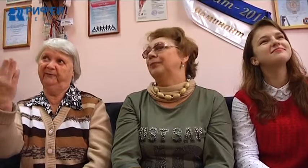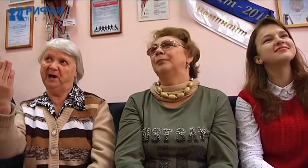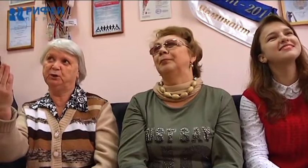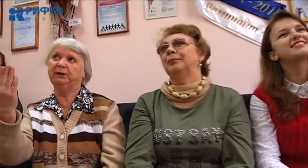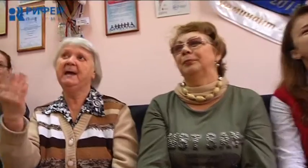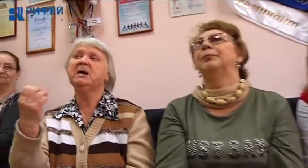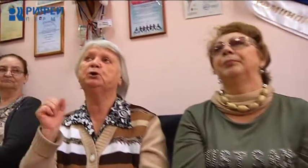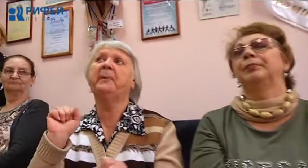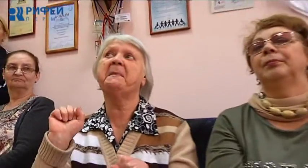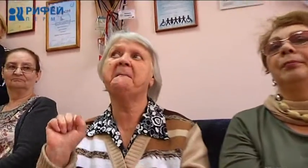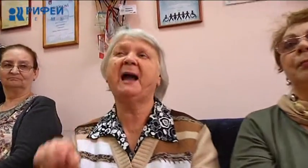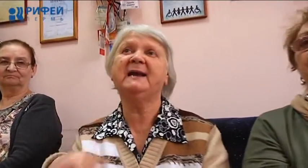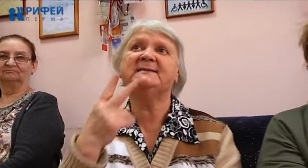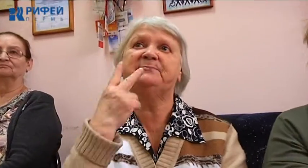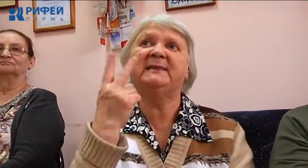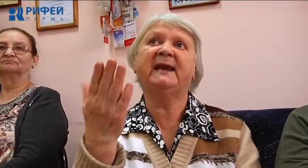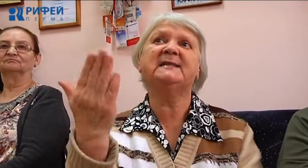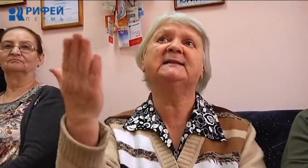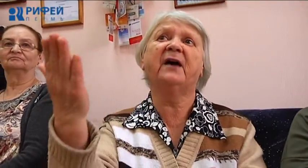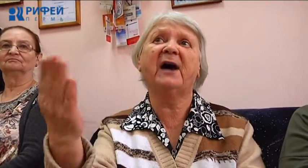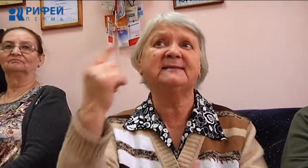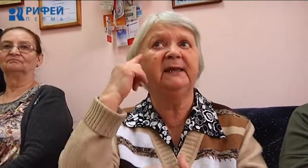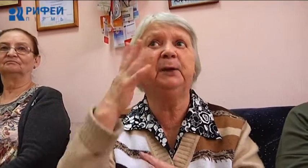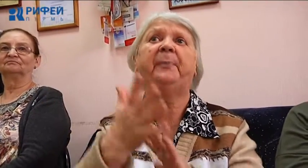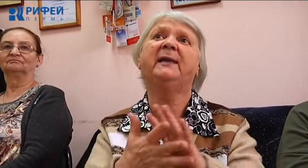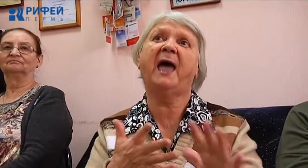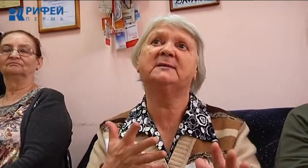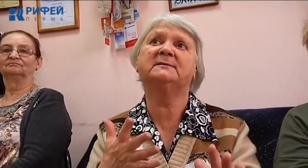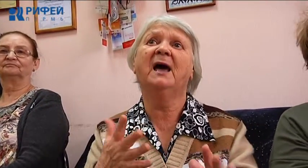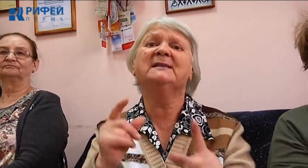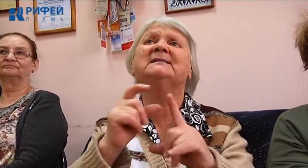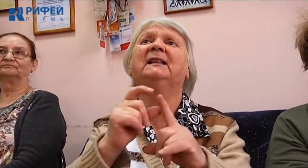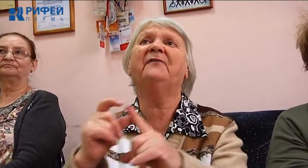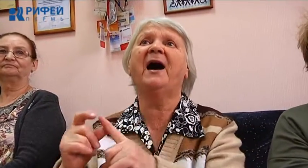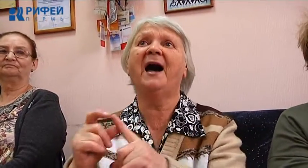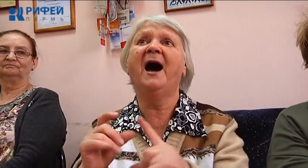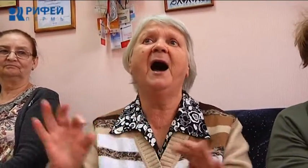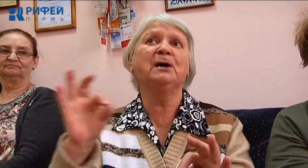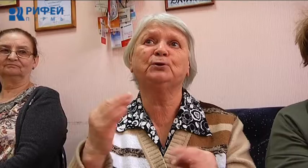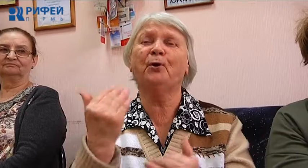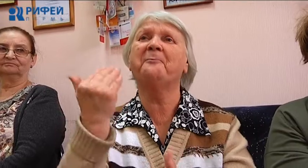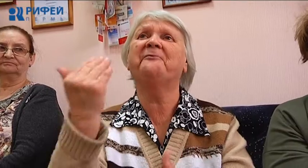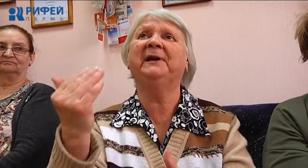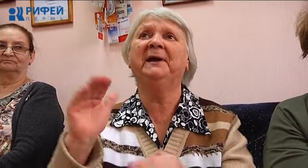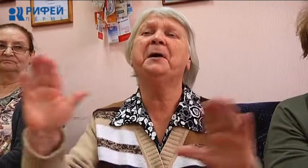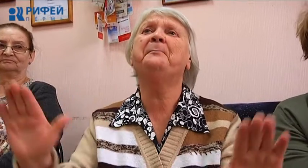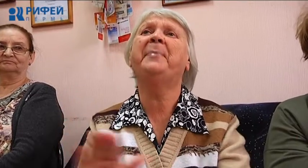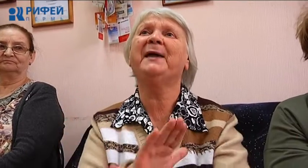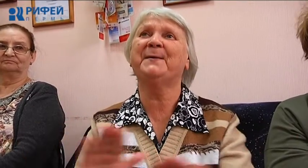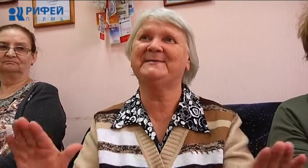губы ваши, чтобы мы могли смотреть на вас и понять слова, о чем